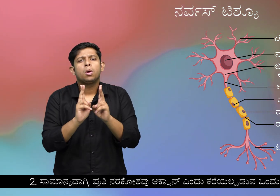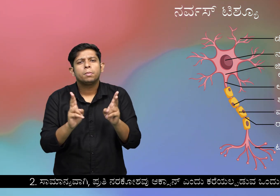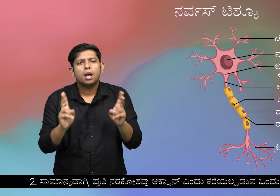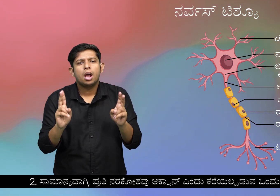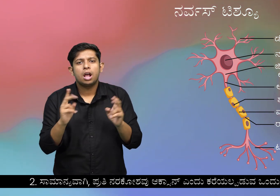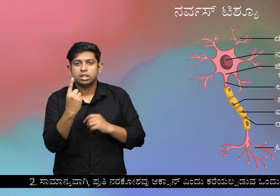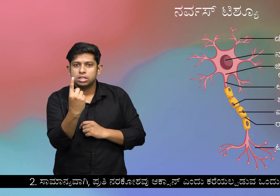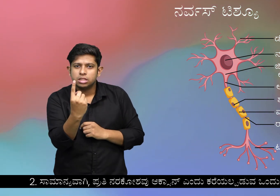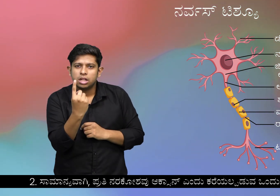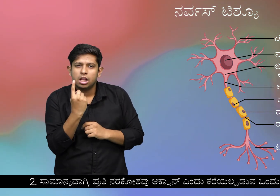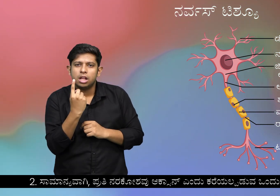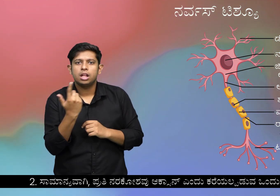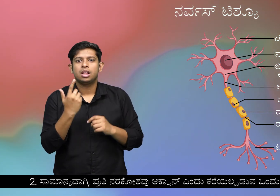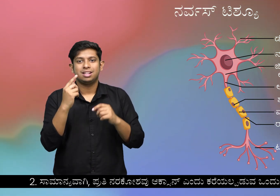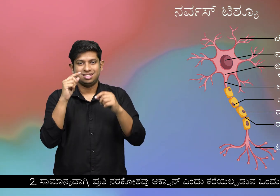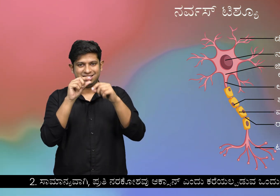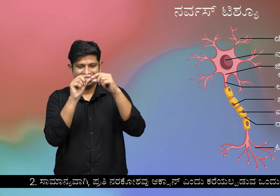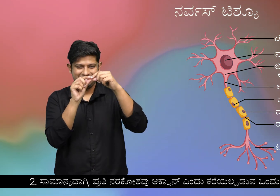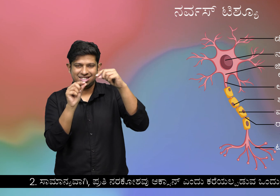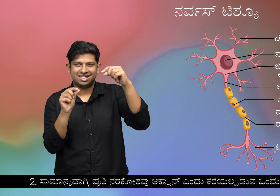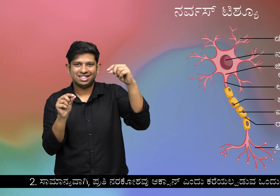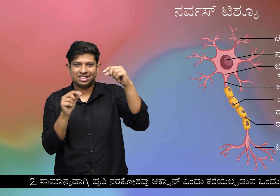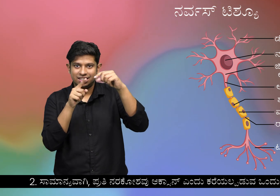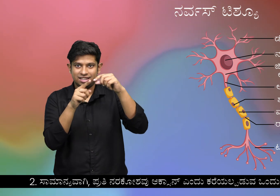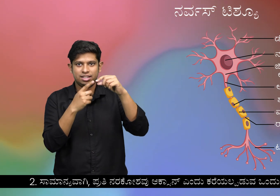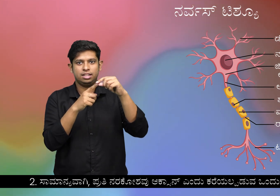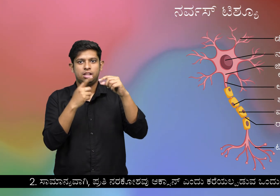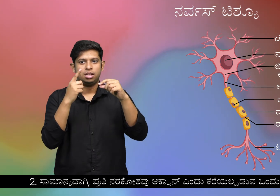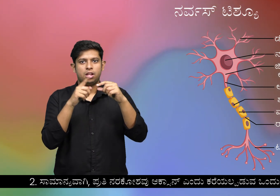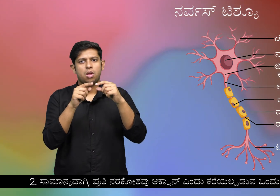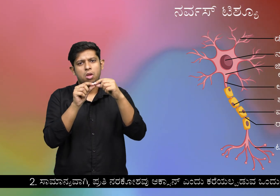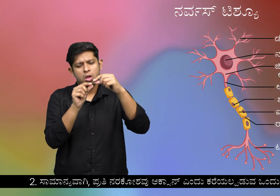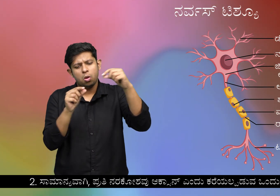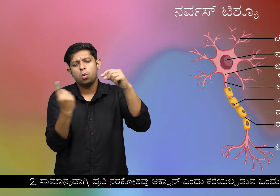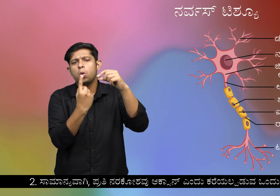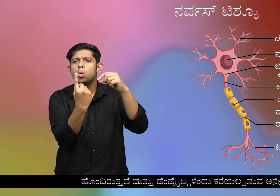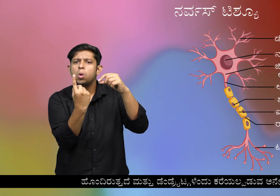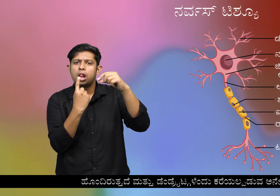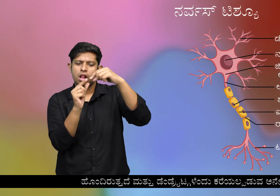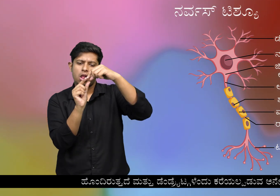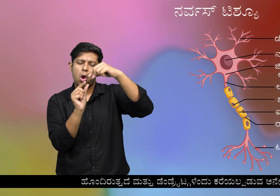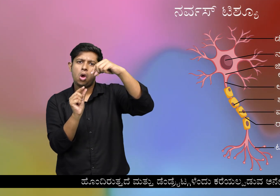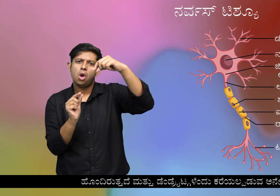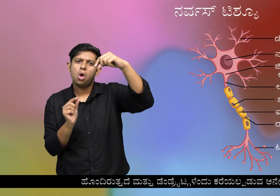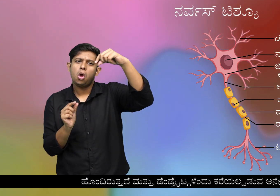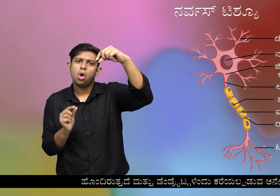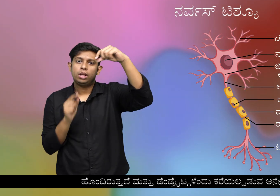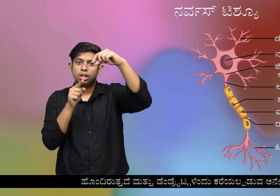ಸಾಮಾನ್ಯವಾಗಿ ಪ್ರತಿ ನರಕೋಶವು ಆಕ್ಸಾನ್ ಎಂದು ಕರೆಯಲ್ಪಡುವ ಒಂದು ಉದ್ದವಾದ ಭಾಗವನ್ನು ಹೊಂದಿರುತ್ತದೆ ಮತ್ತು